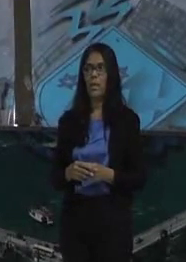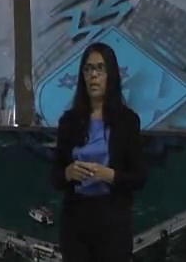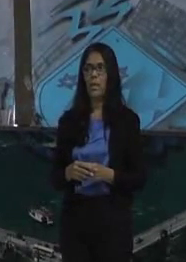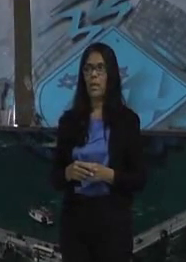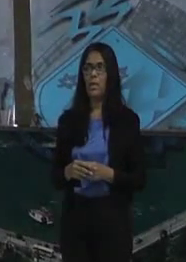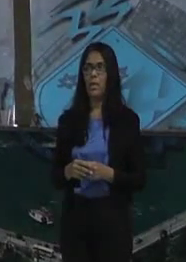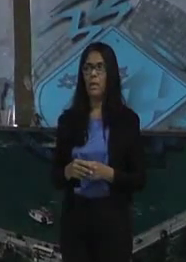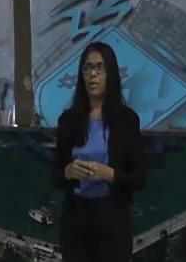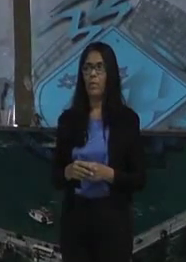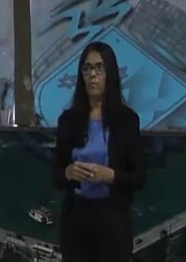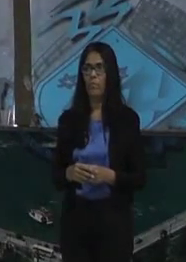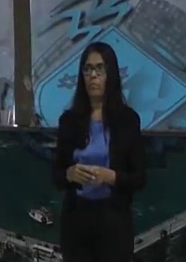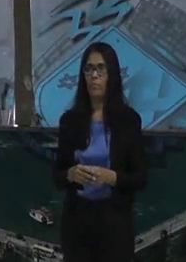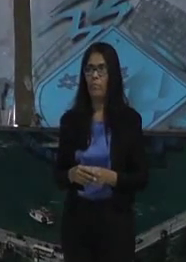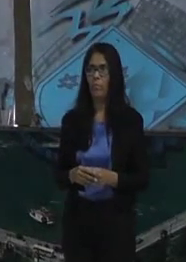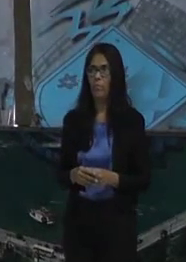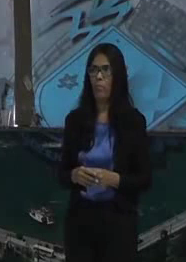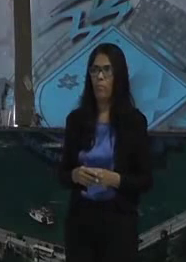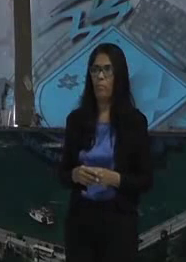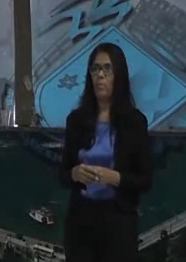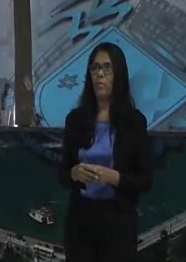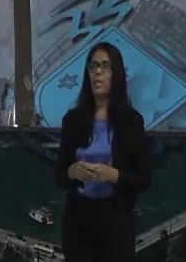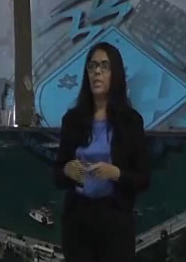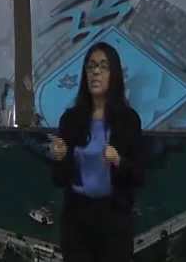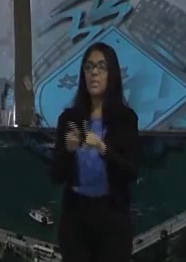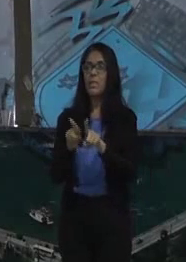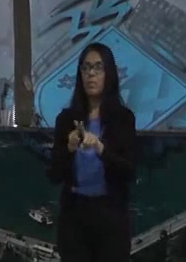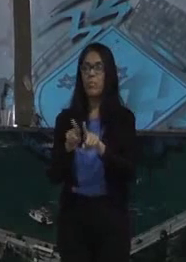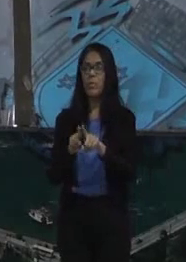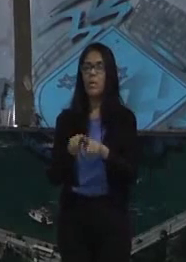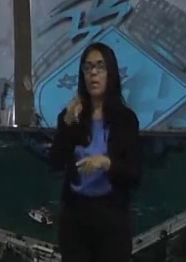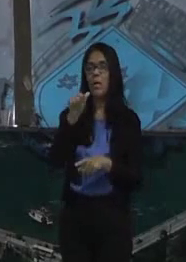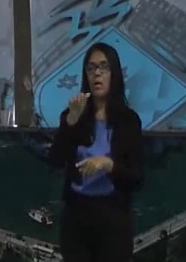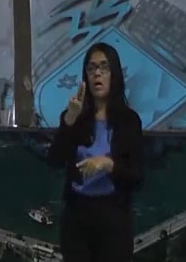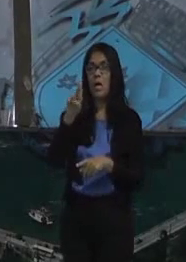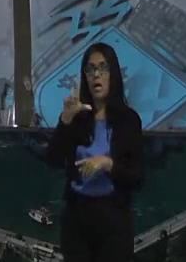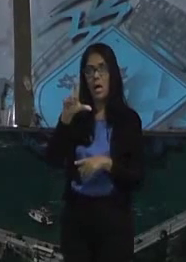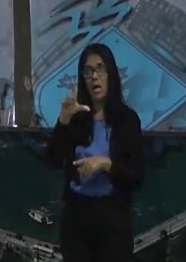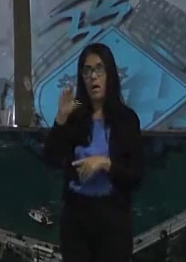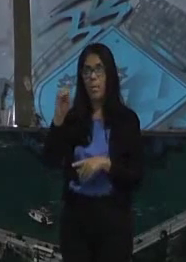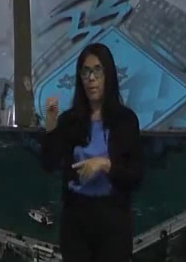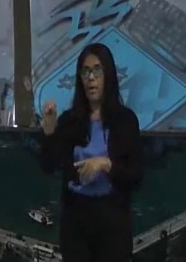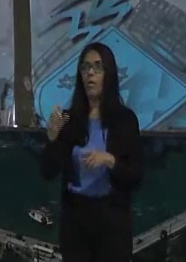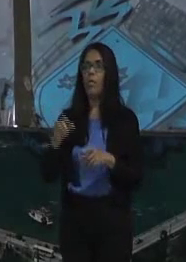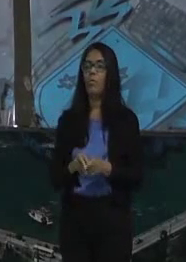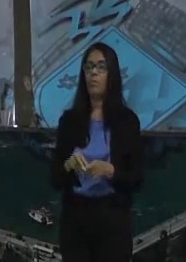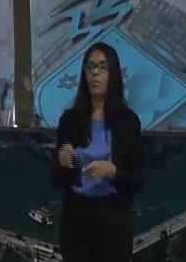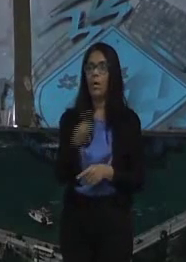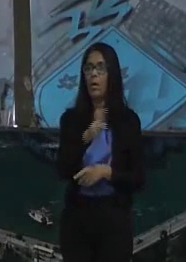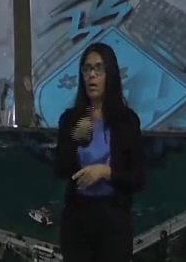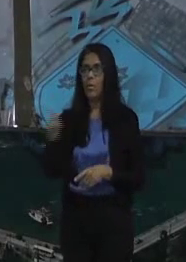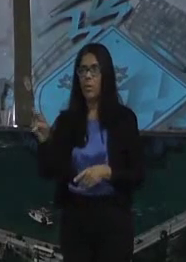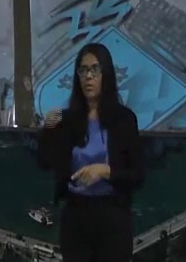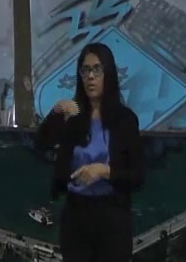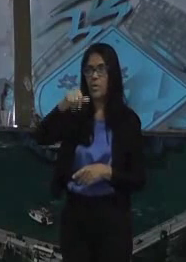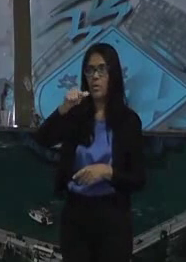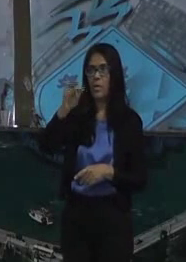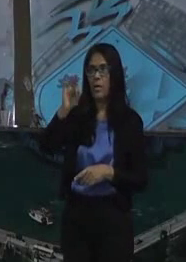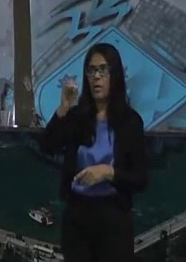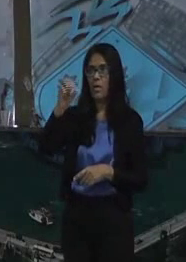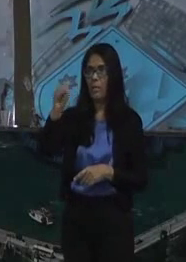com o vereador Meio Quilo, o pastor Matos e também, eu esqueci aqui o nome do meu